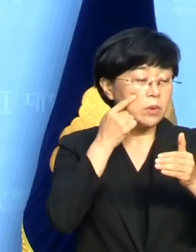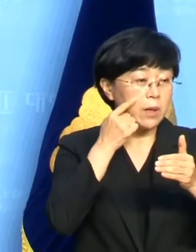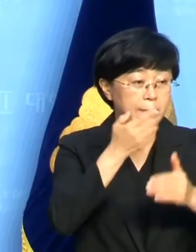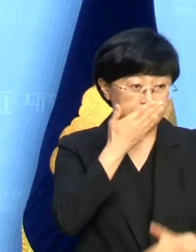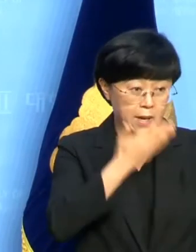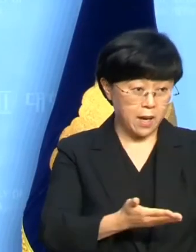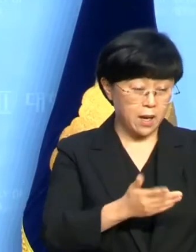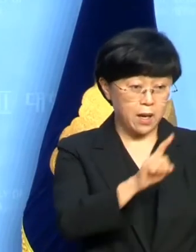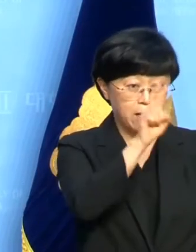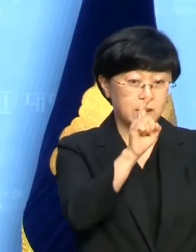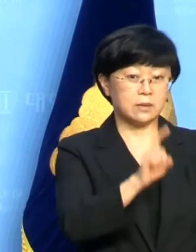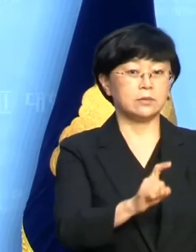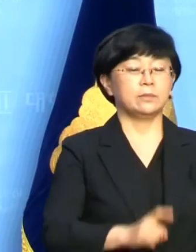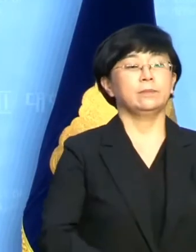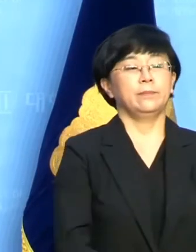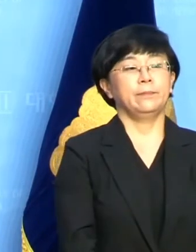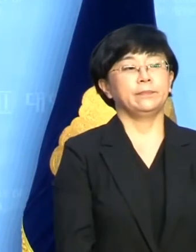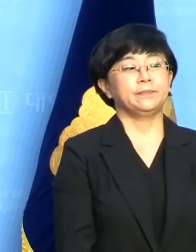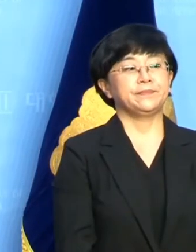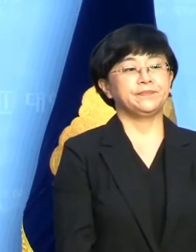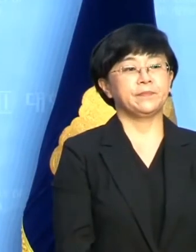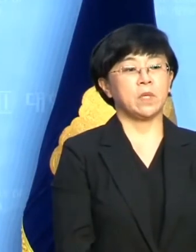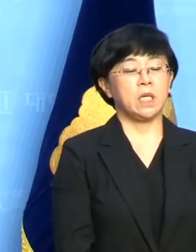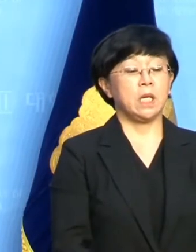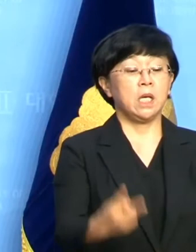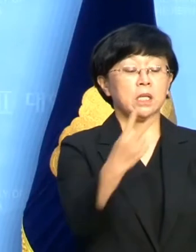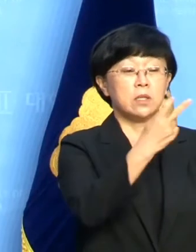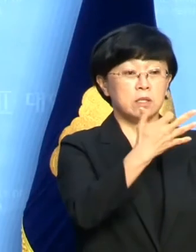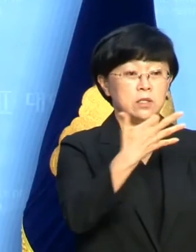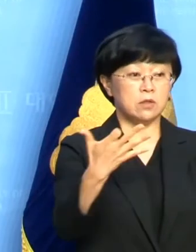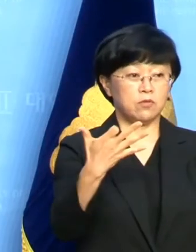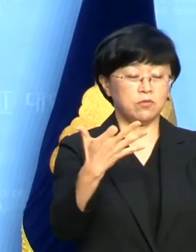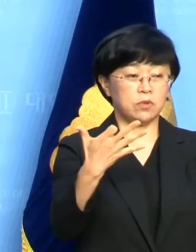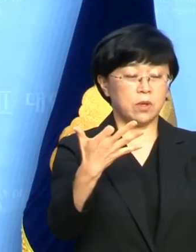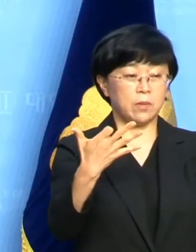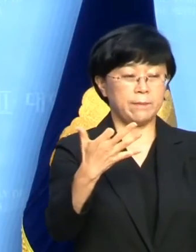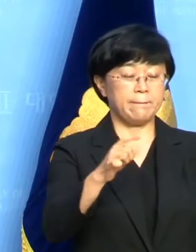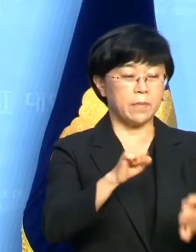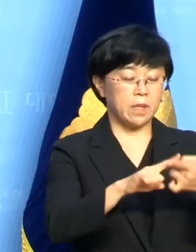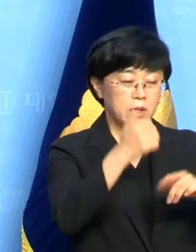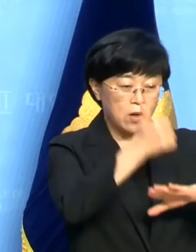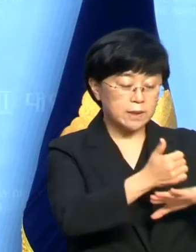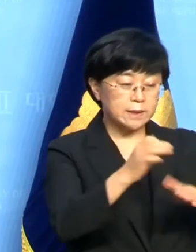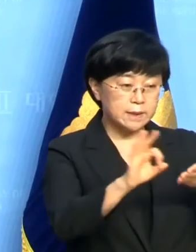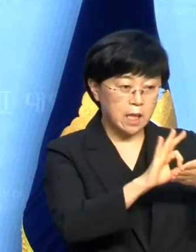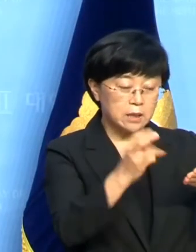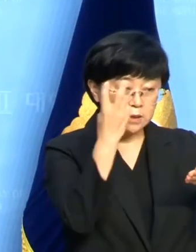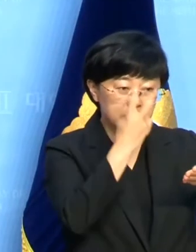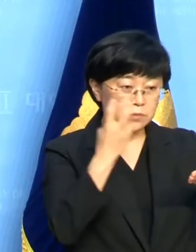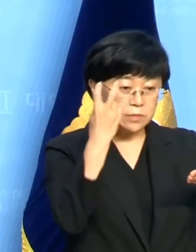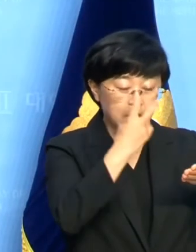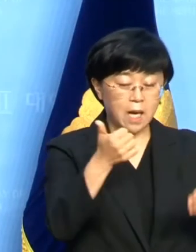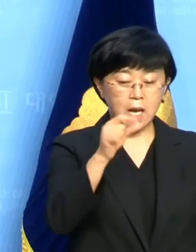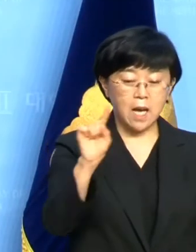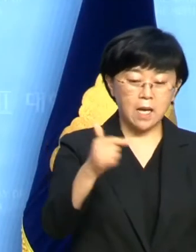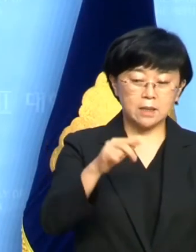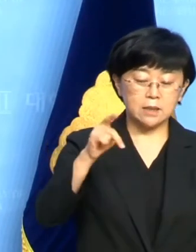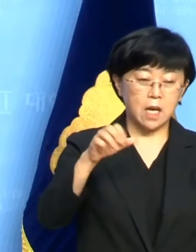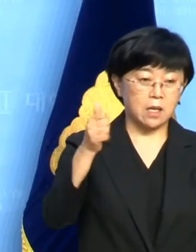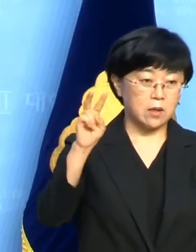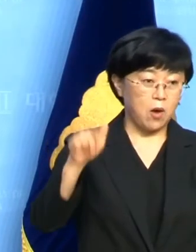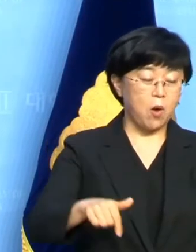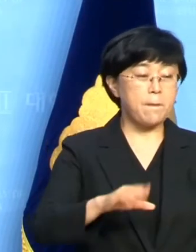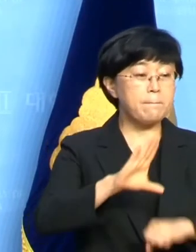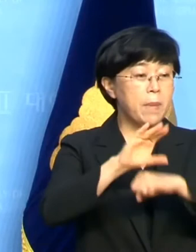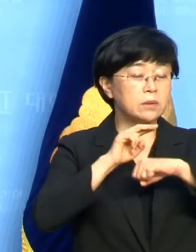되는 것입니까 이는 2019년 시 결산 심사 그리고 한상혁 위원장 의 방송 개입